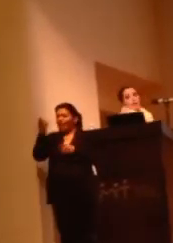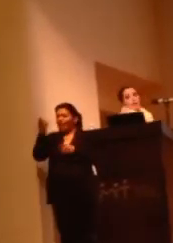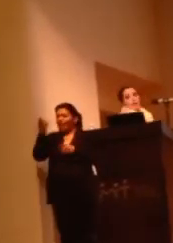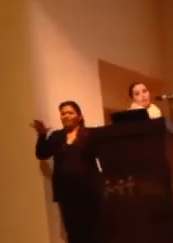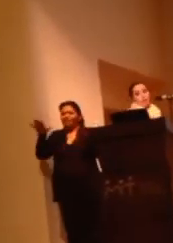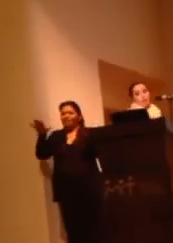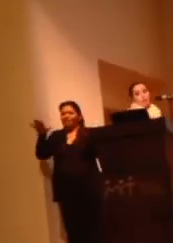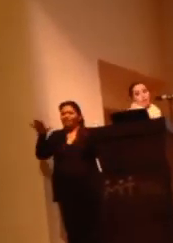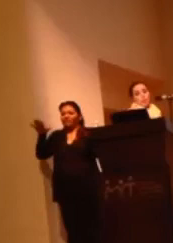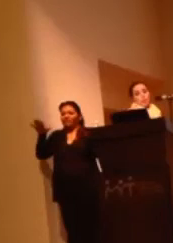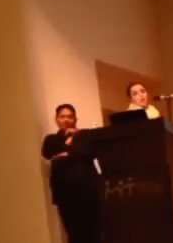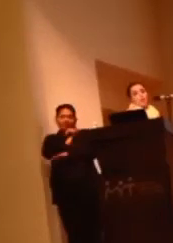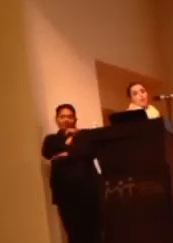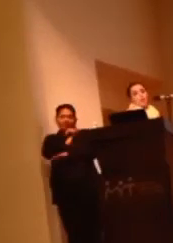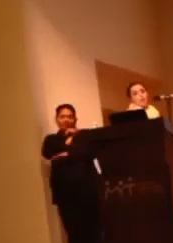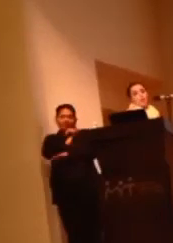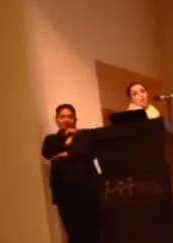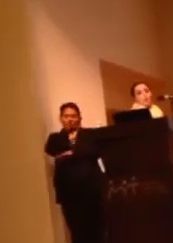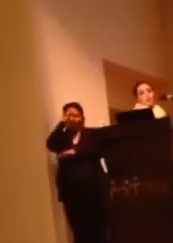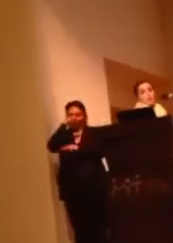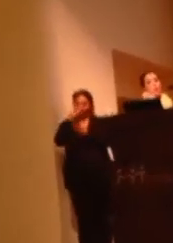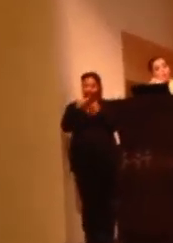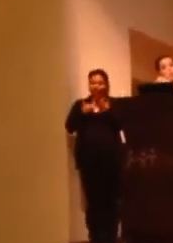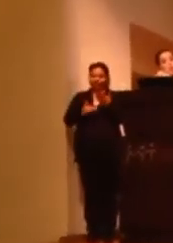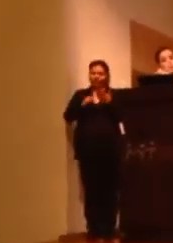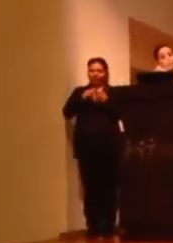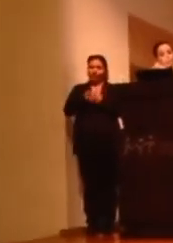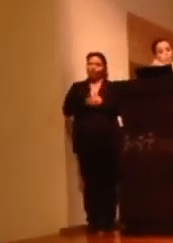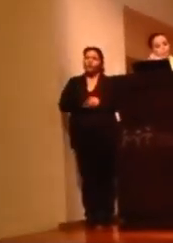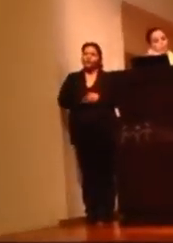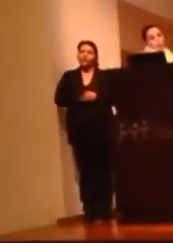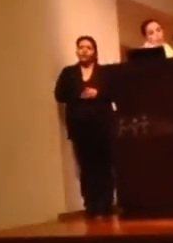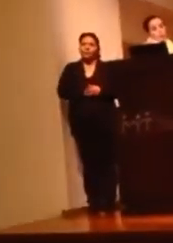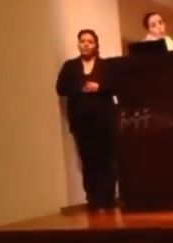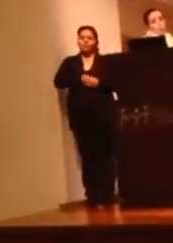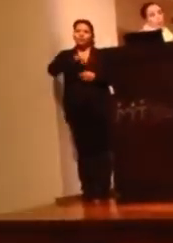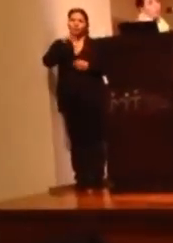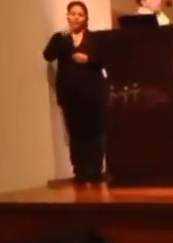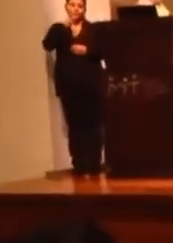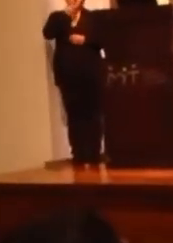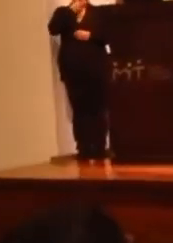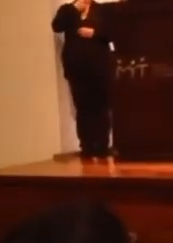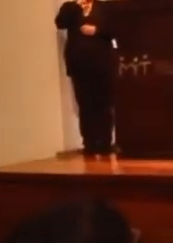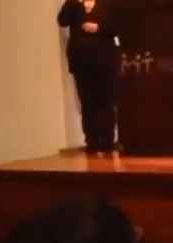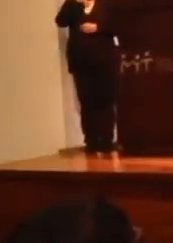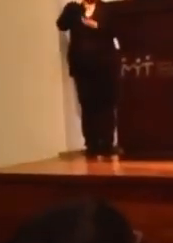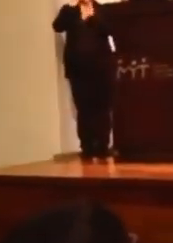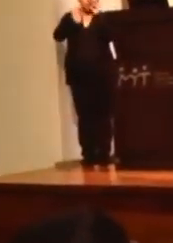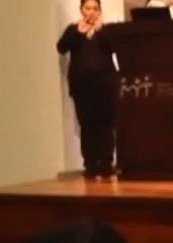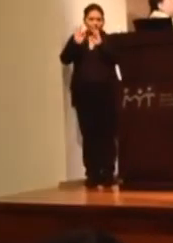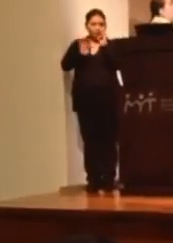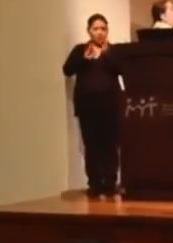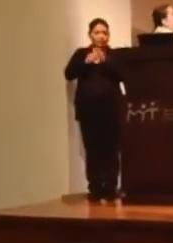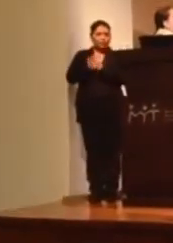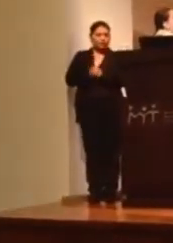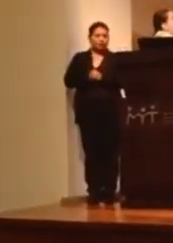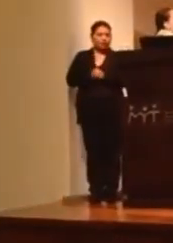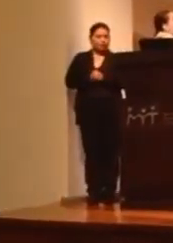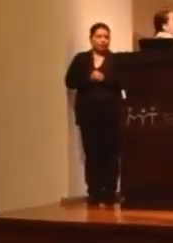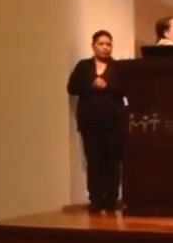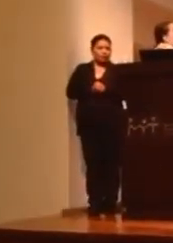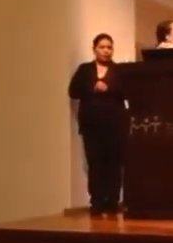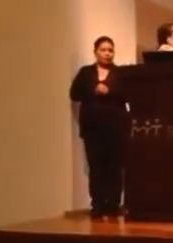Por si tienen algún niño en tratamiento, estas son, digamos, las reacciones